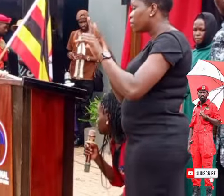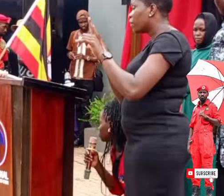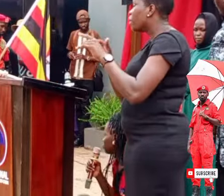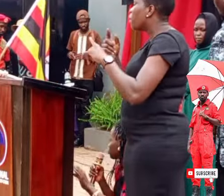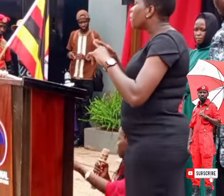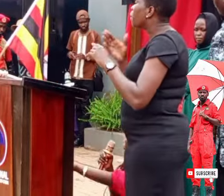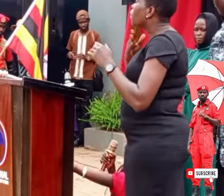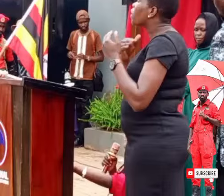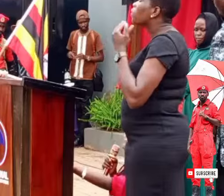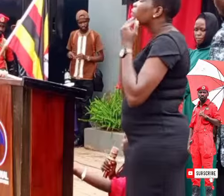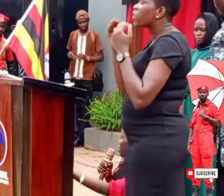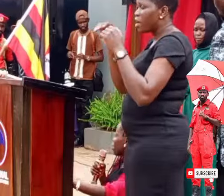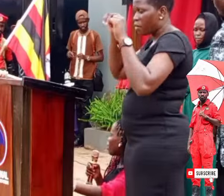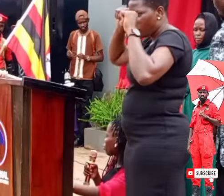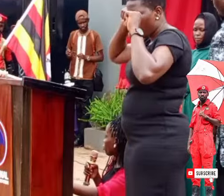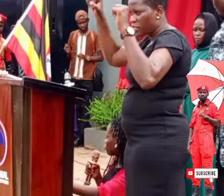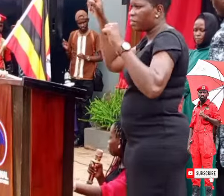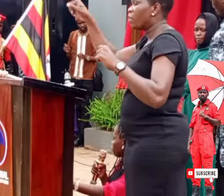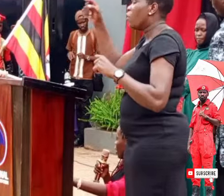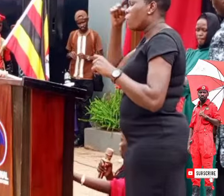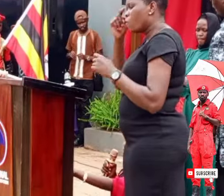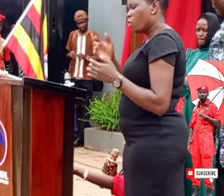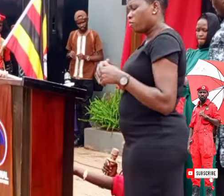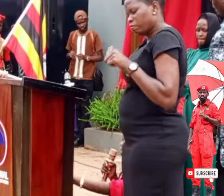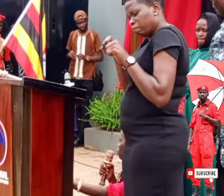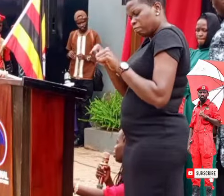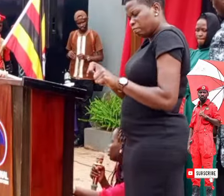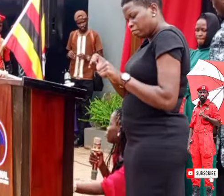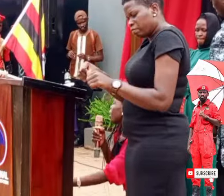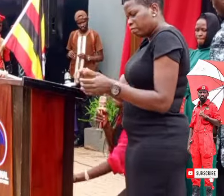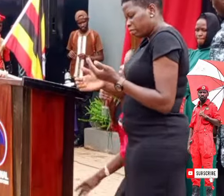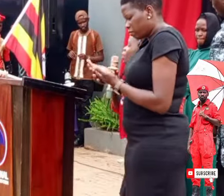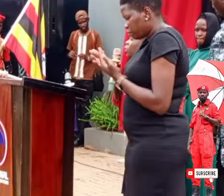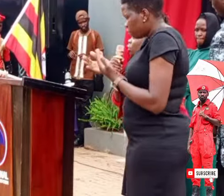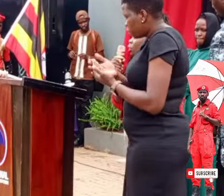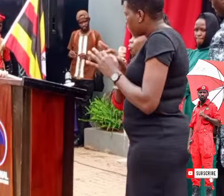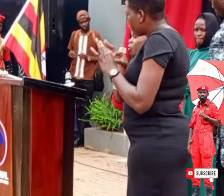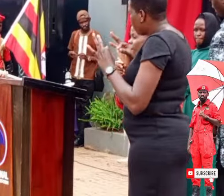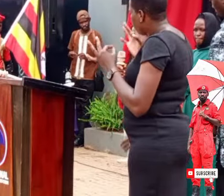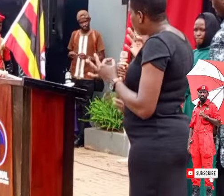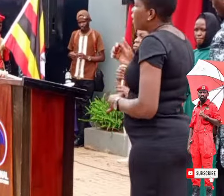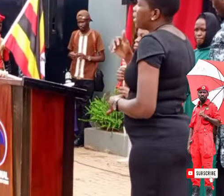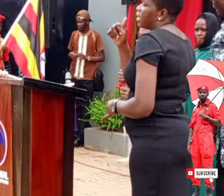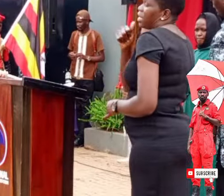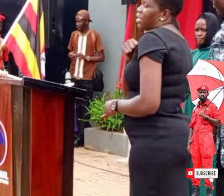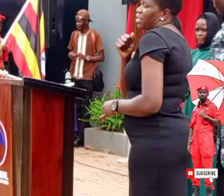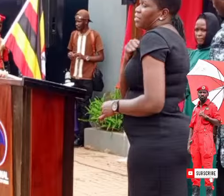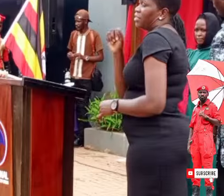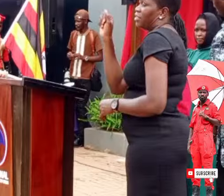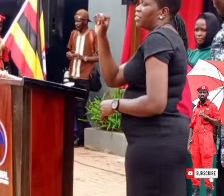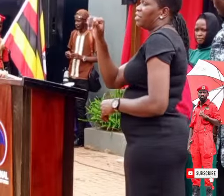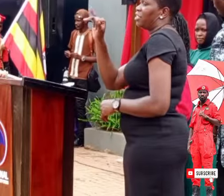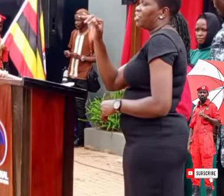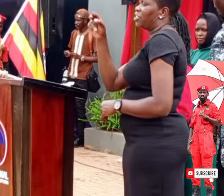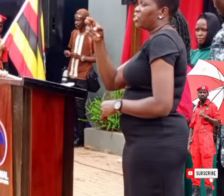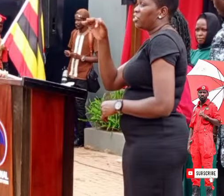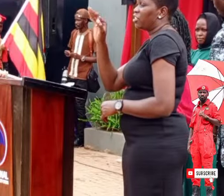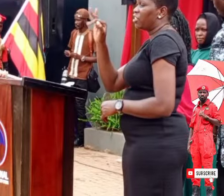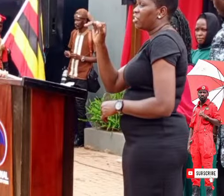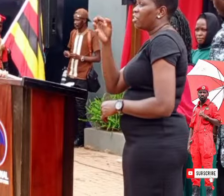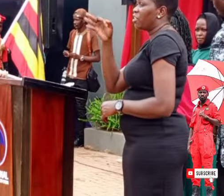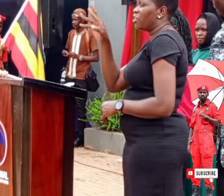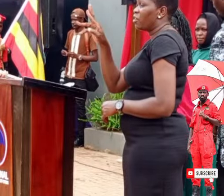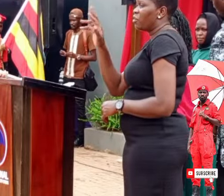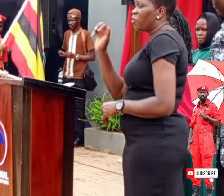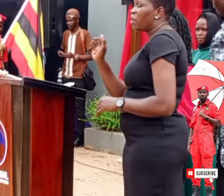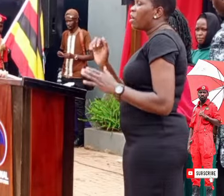Nebaza Mr. President Okumbedeo. Mr. Lewis Anti Shifla.